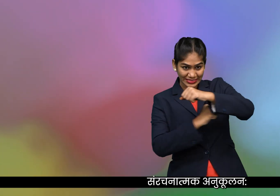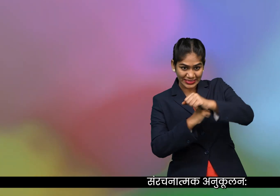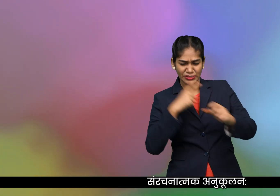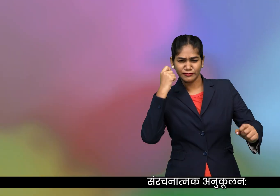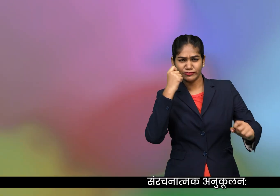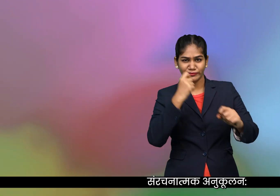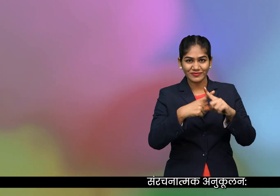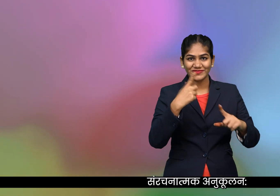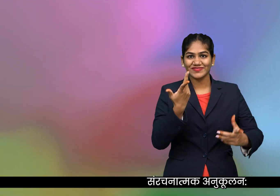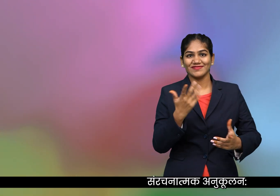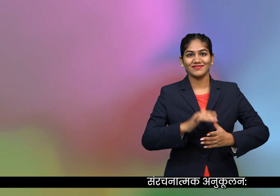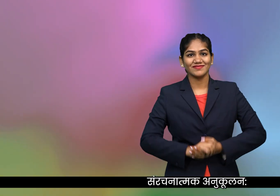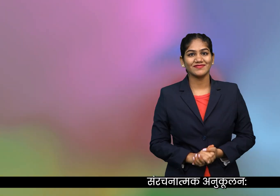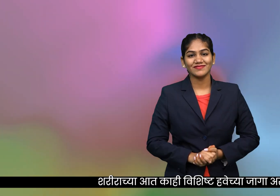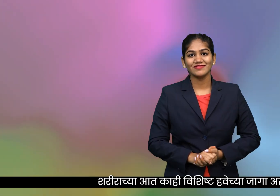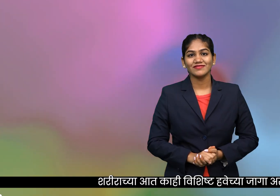संरचनात्मक अनुकूलन.